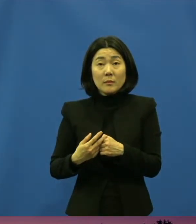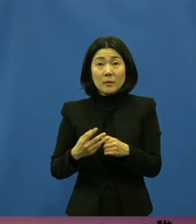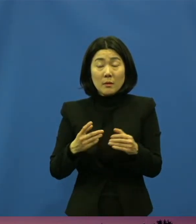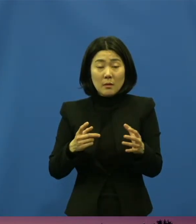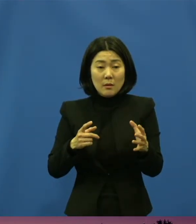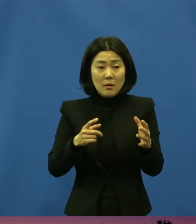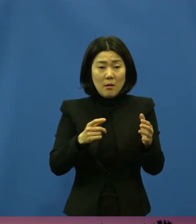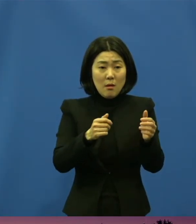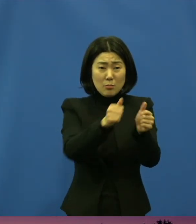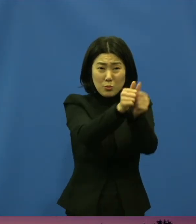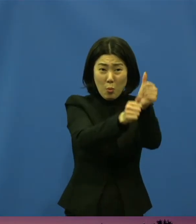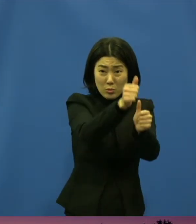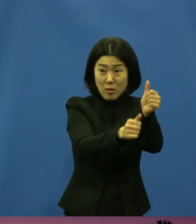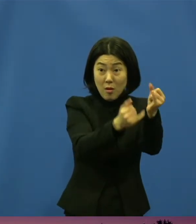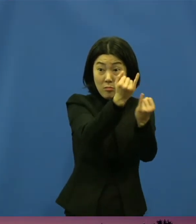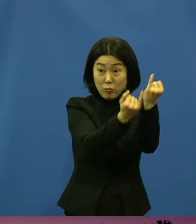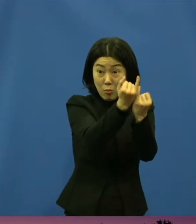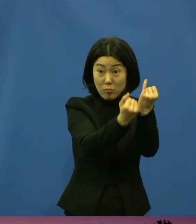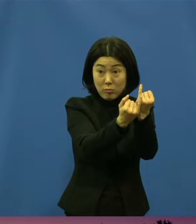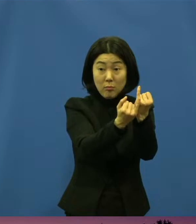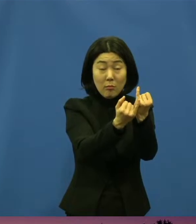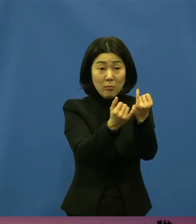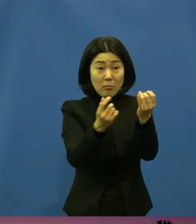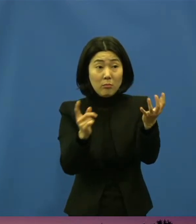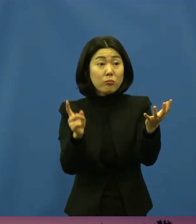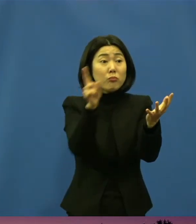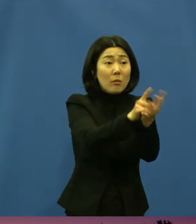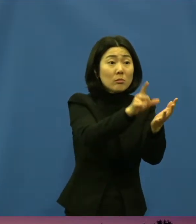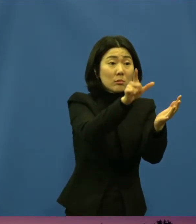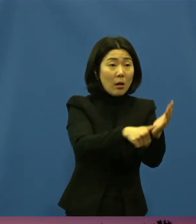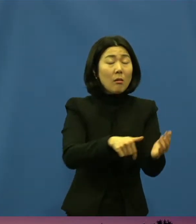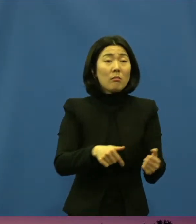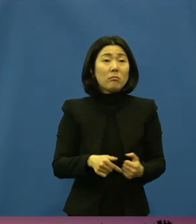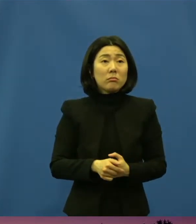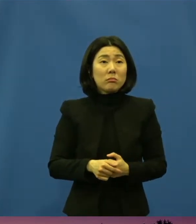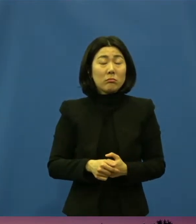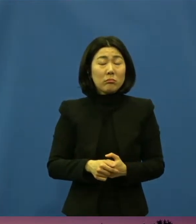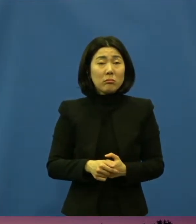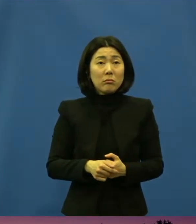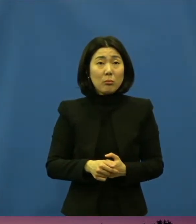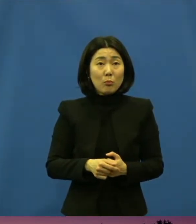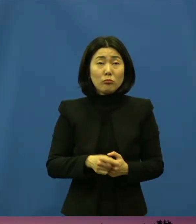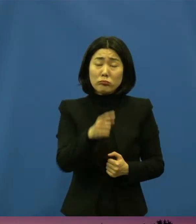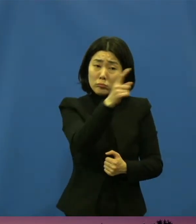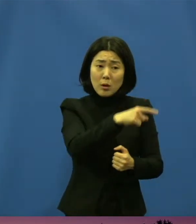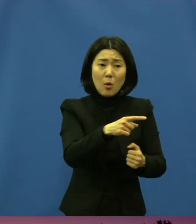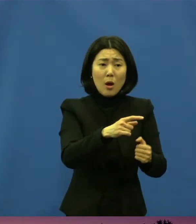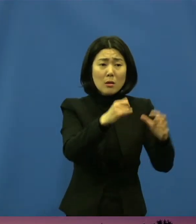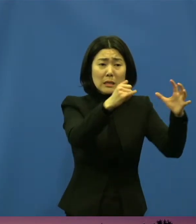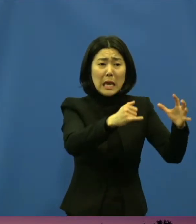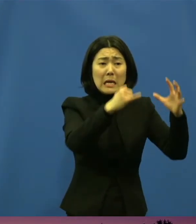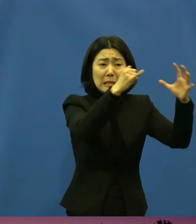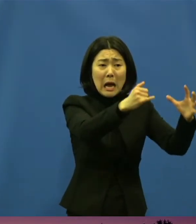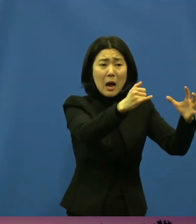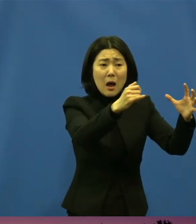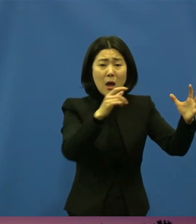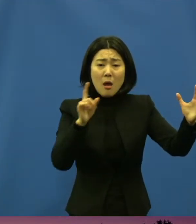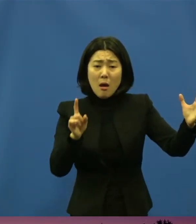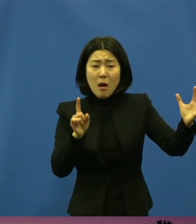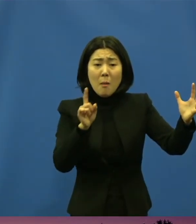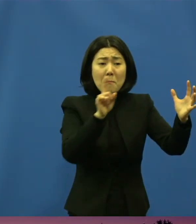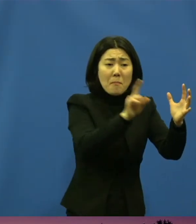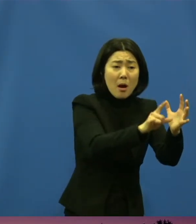전혀 다르지 않는 모습을 보여요. 구별점이 없었다는 거죠. 이미 완전히 그 땅의 문화에 익숙해져 있는